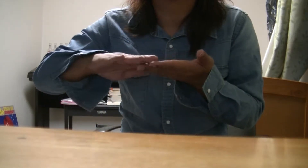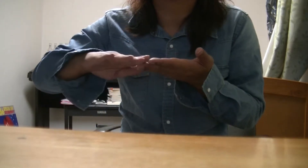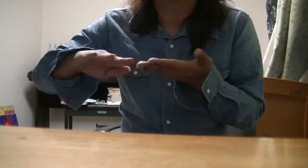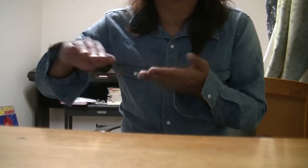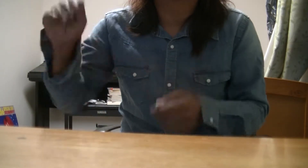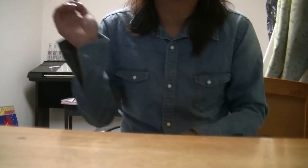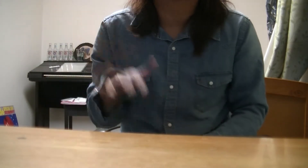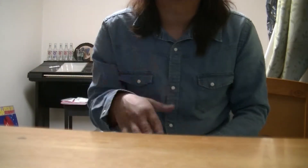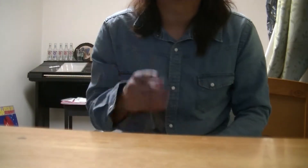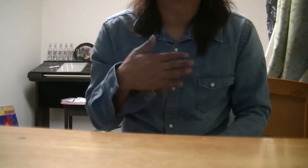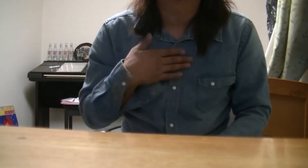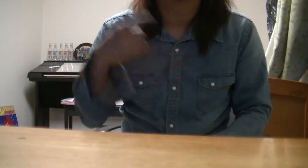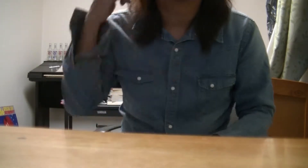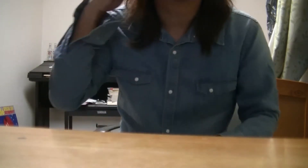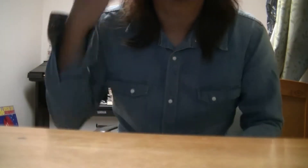う思います。